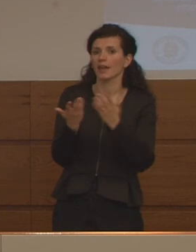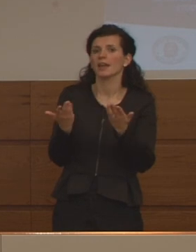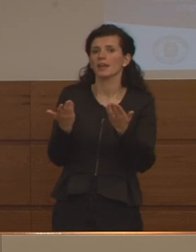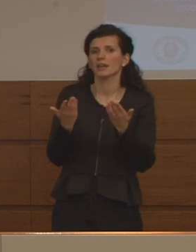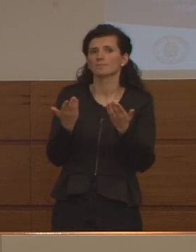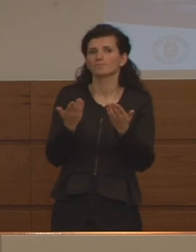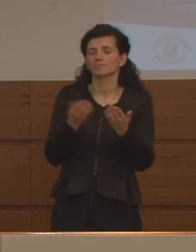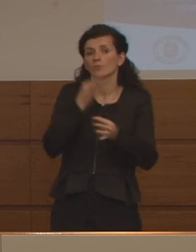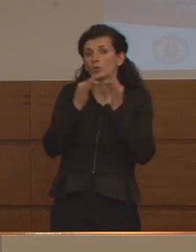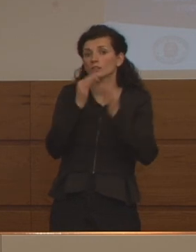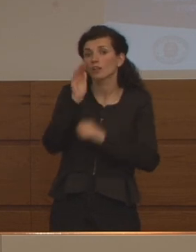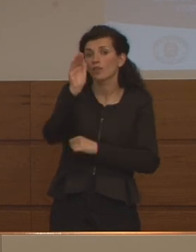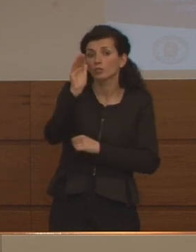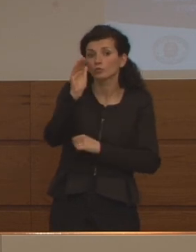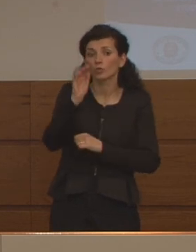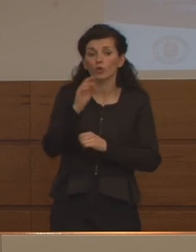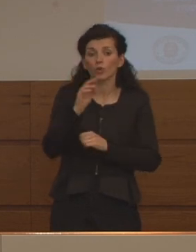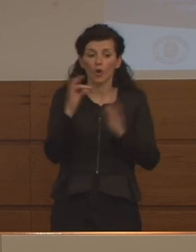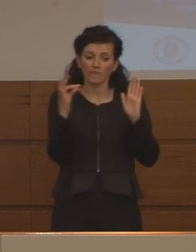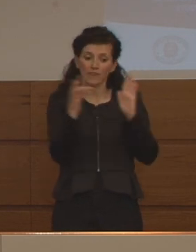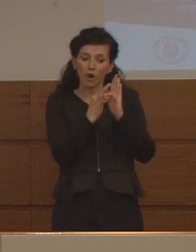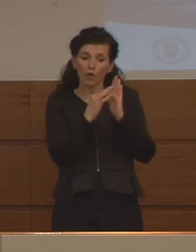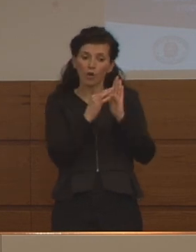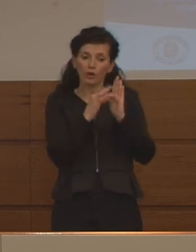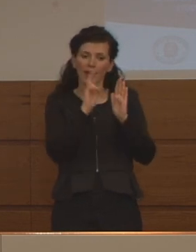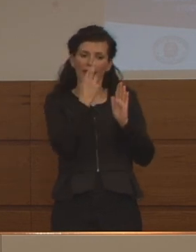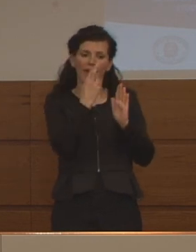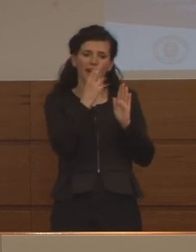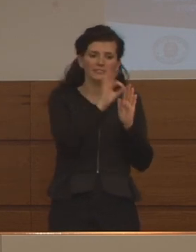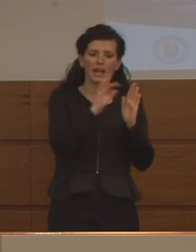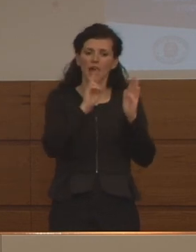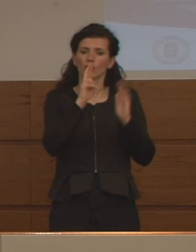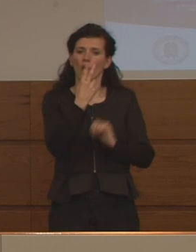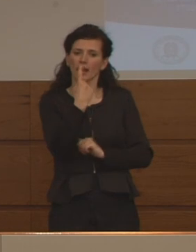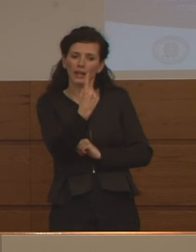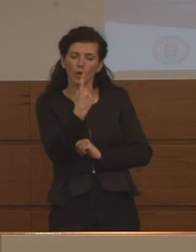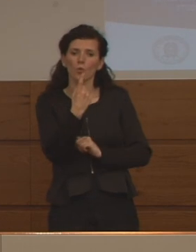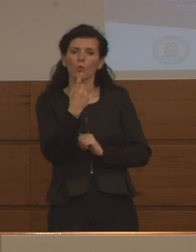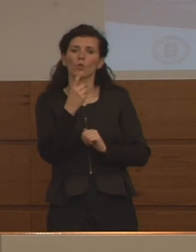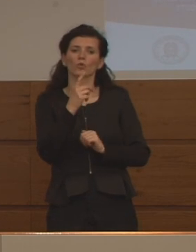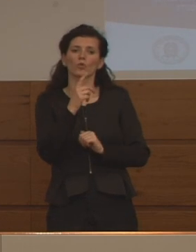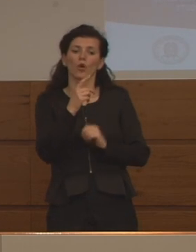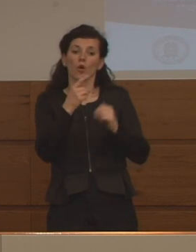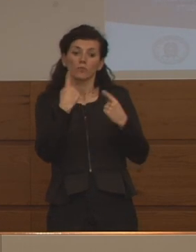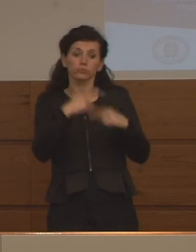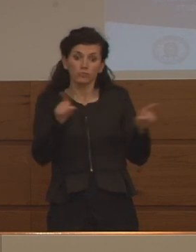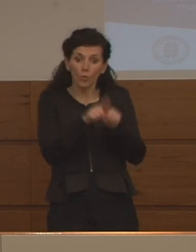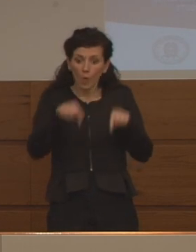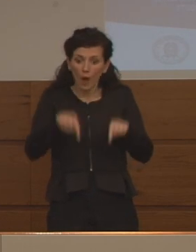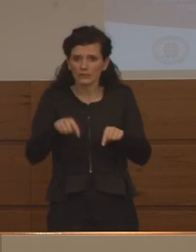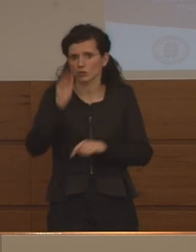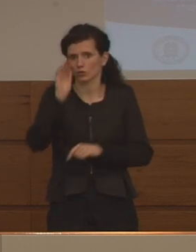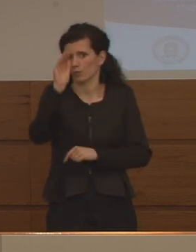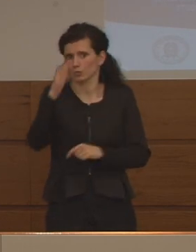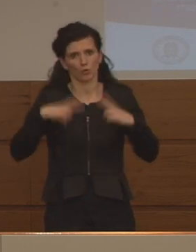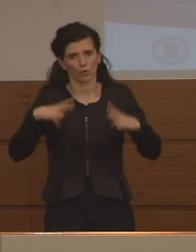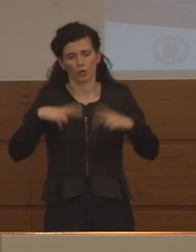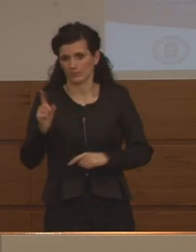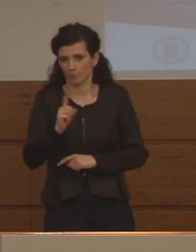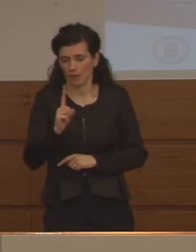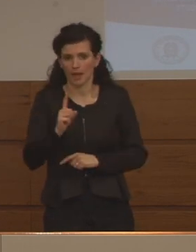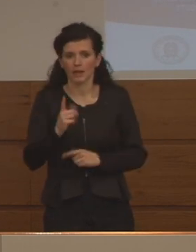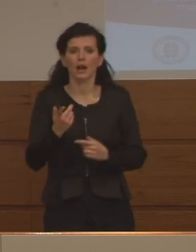fronte valori come questi ci potranno essere semmai dei focolai epidemici locali ma quello che